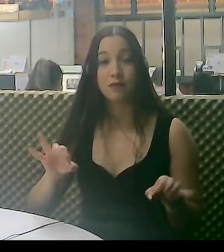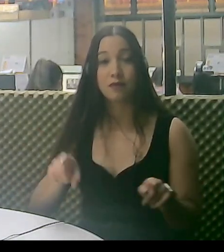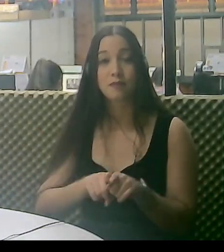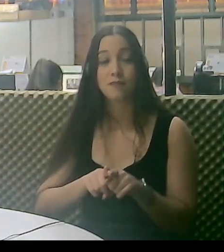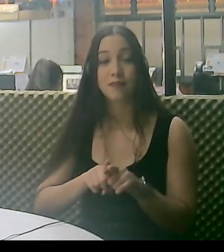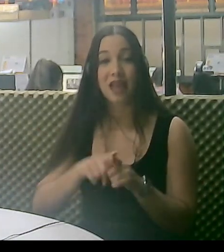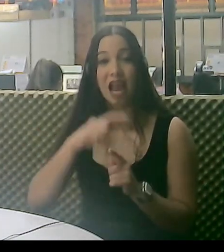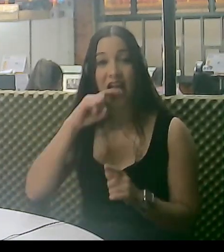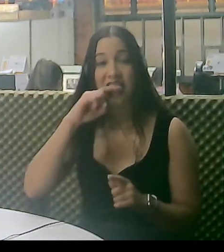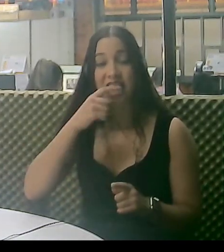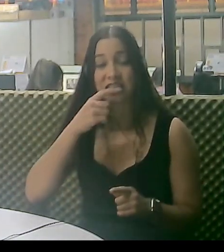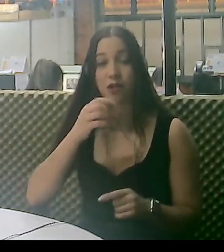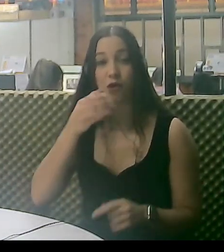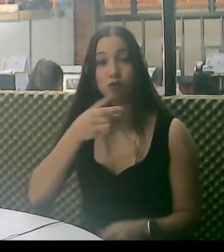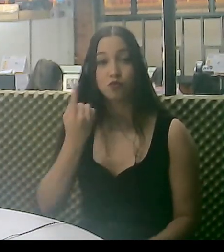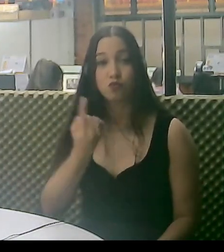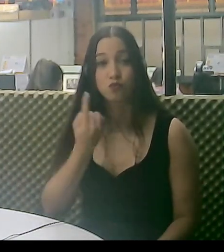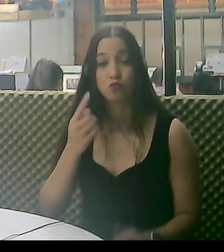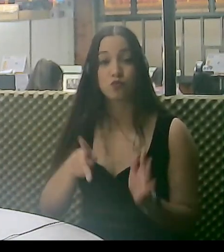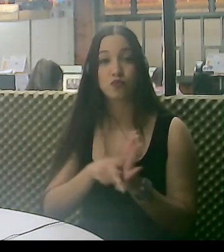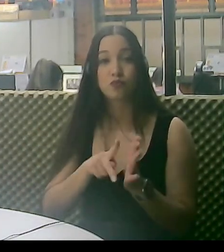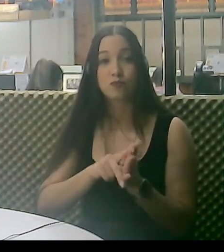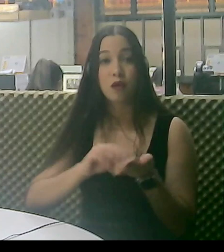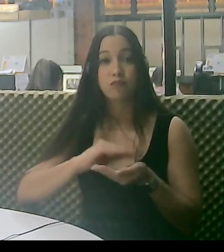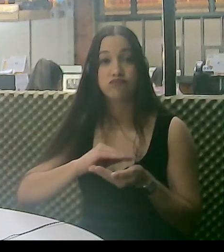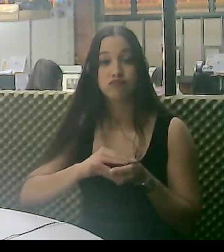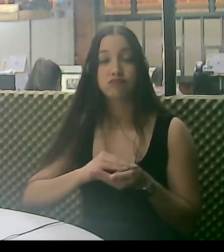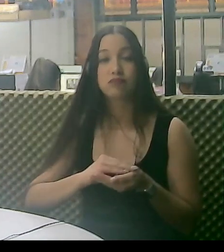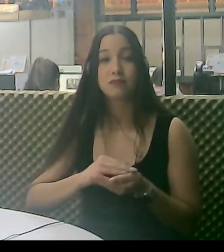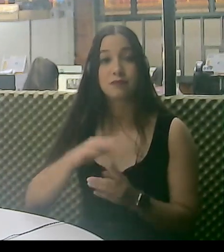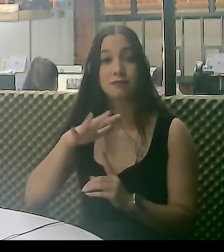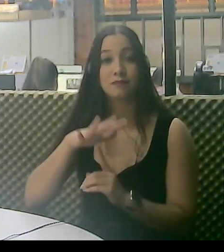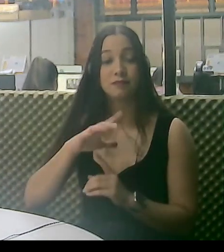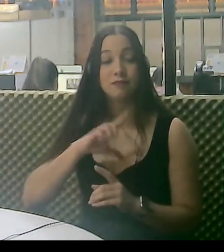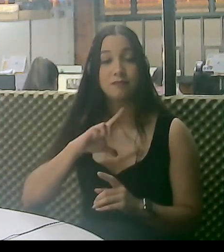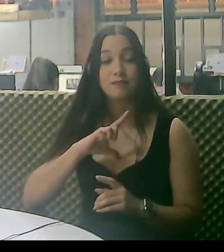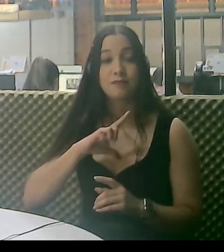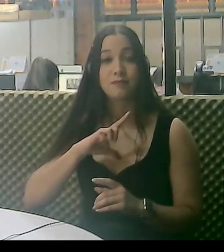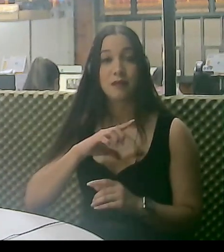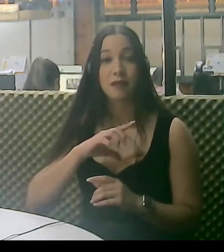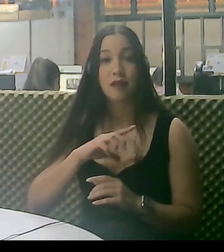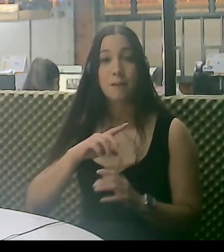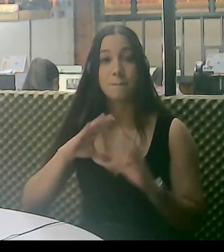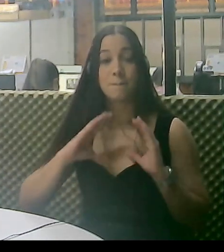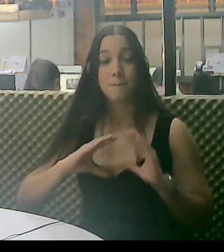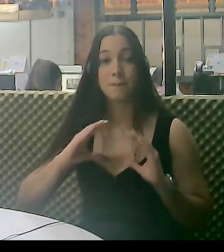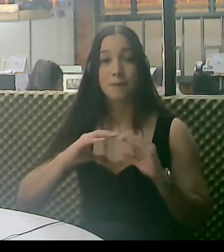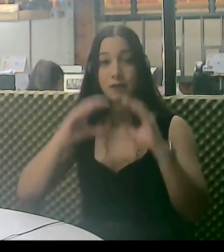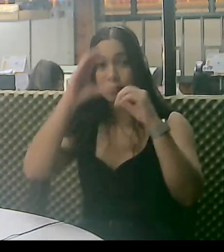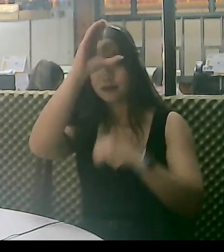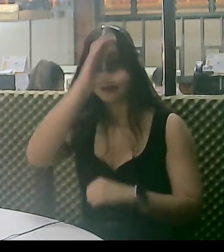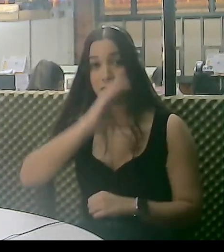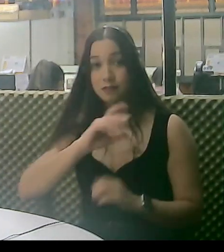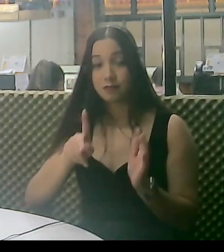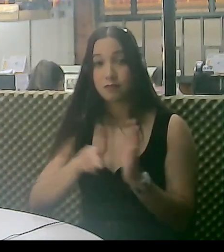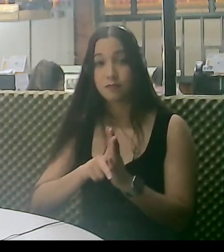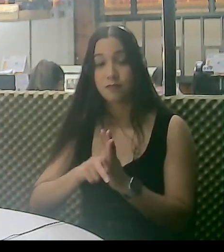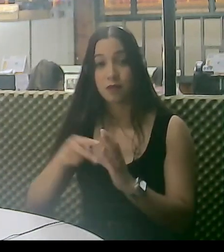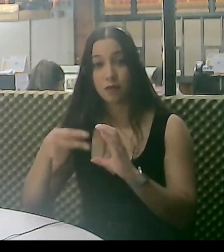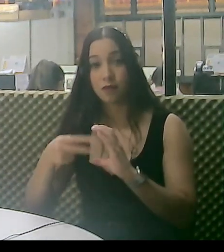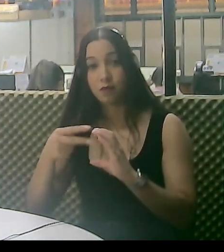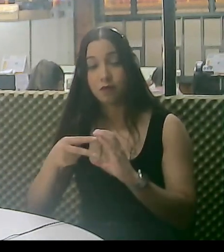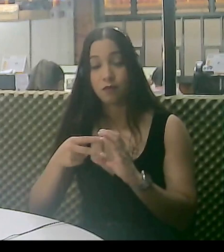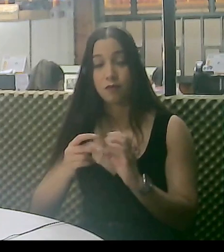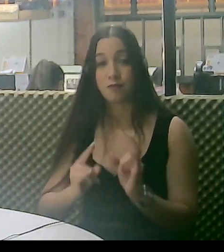de cana e tapiocas. A feira fica localizada na Praça Cívica, entre os prédios do Centro Administrativo e da Câmara